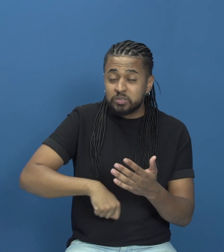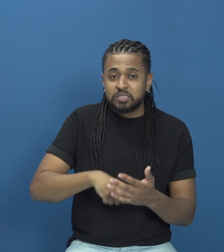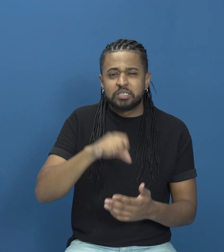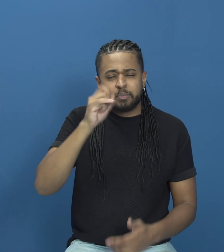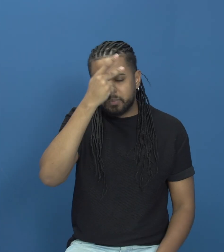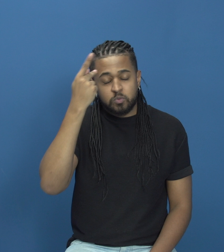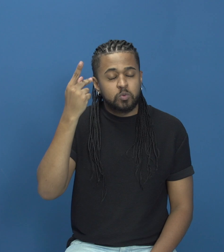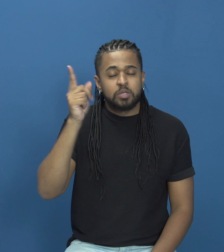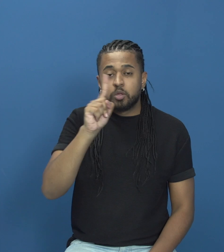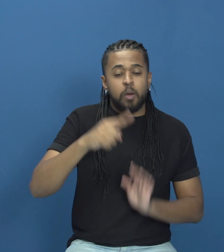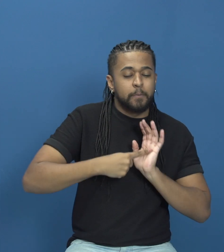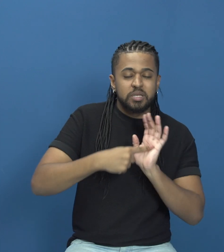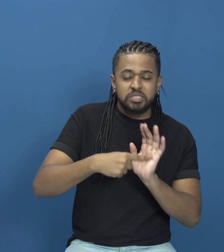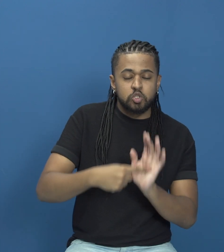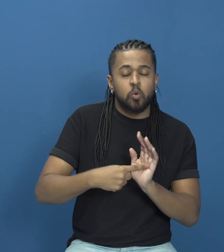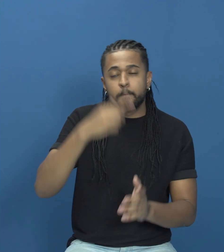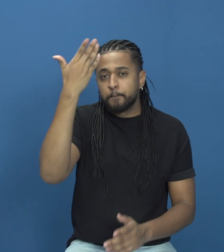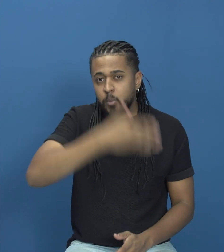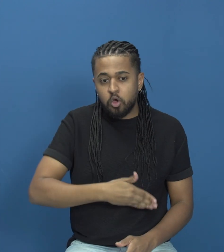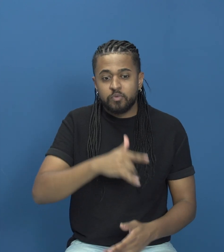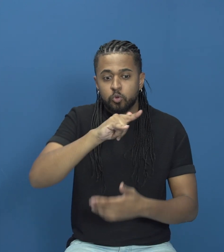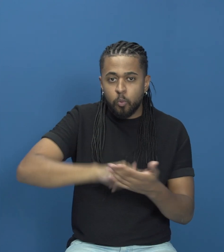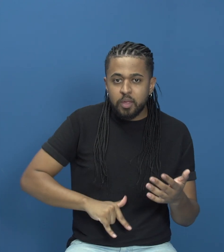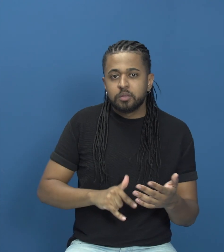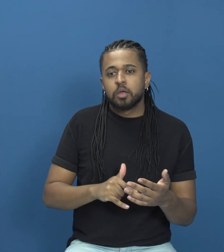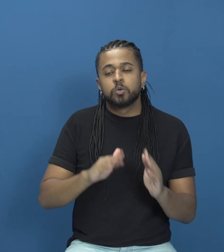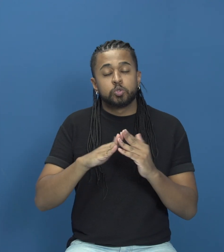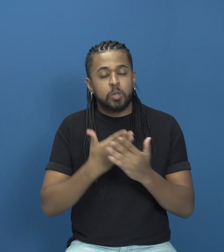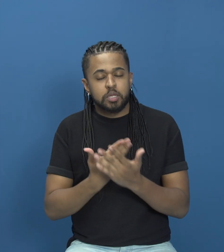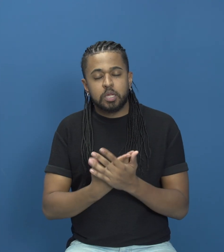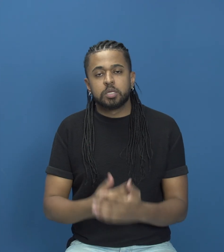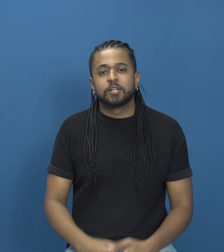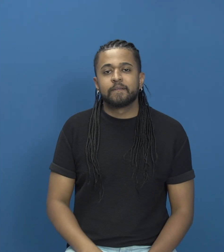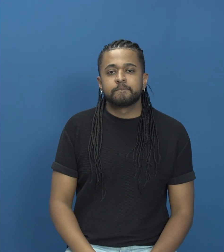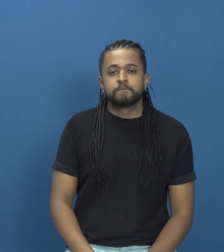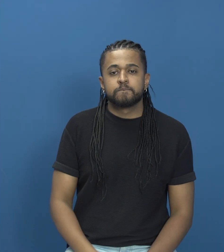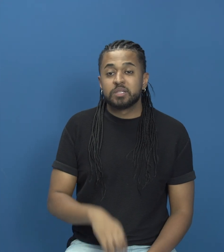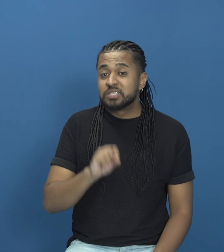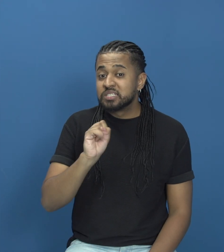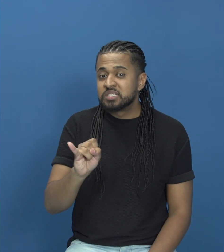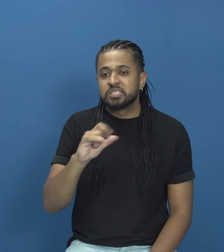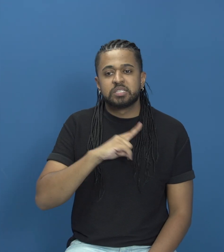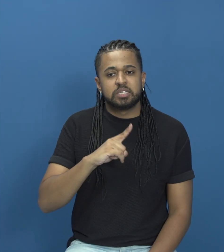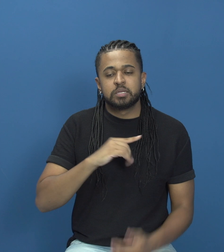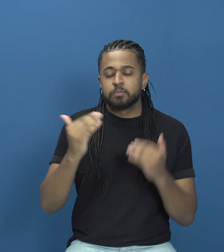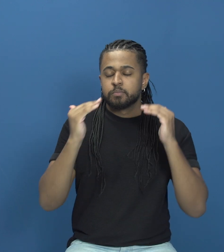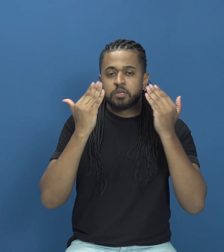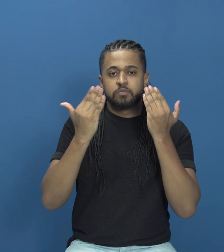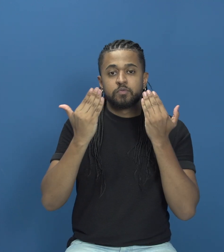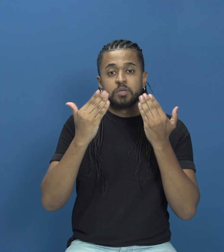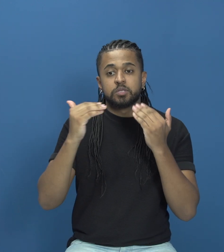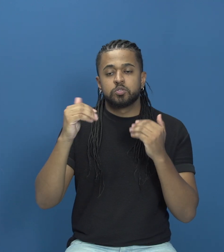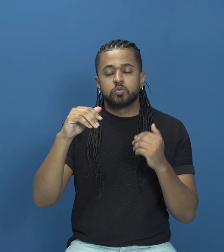dos que não apresentarem a prova documental de escolaridade, salvo nos casos previstos do